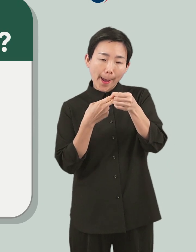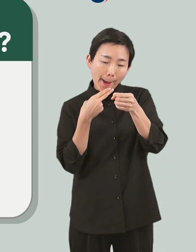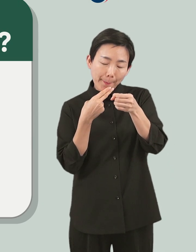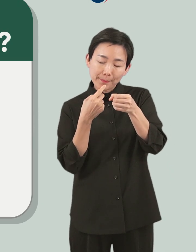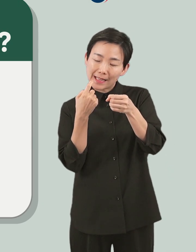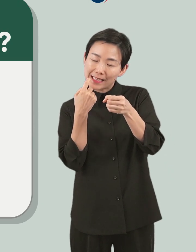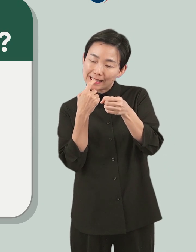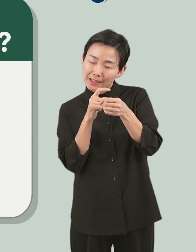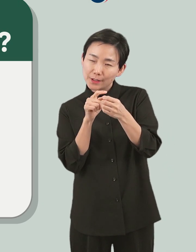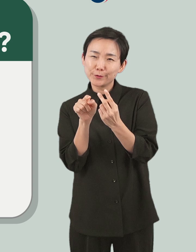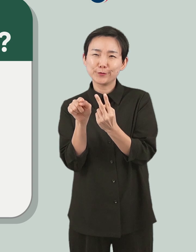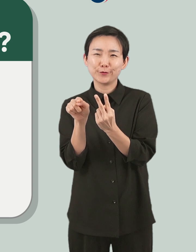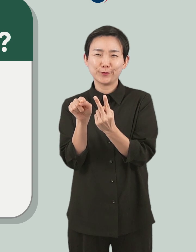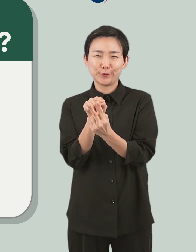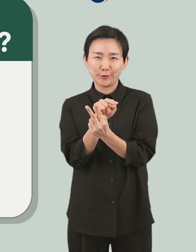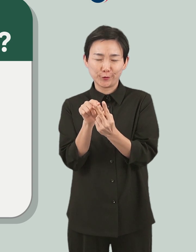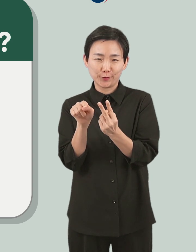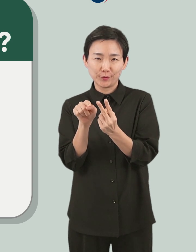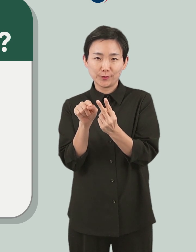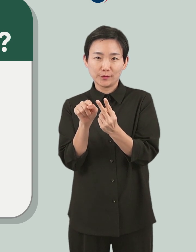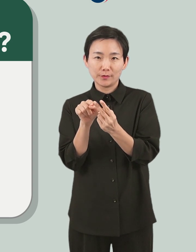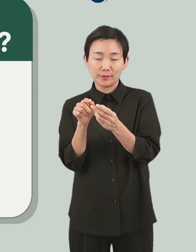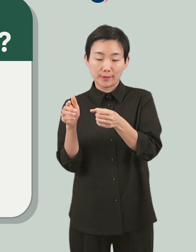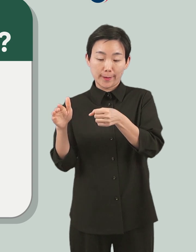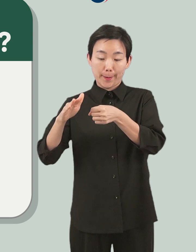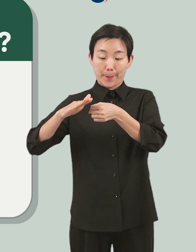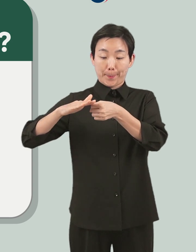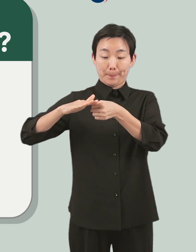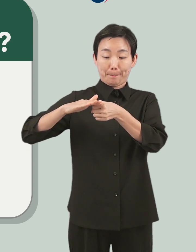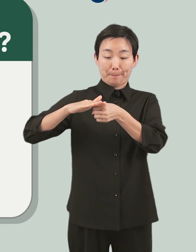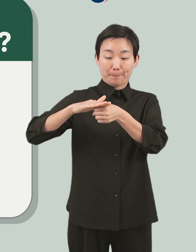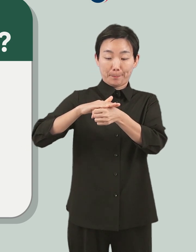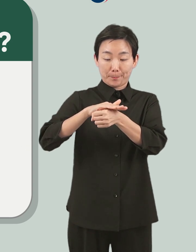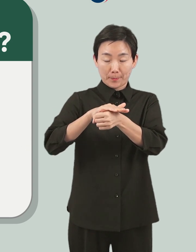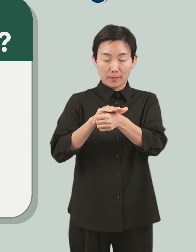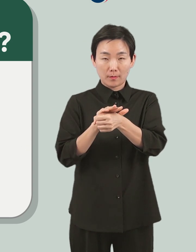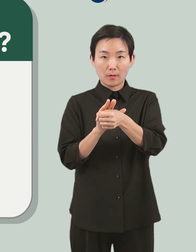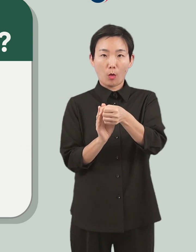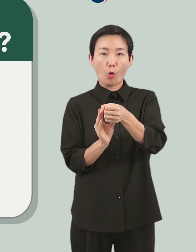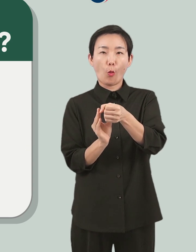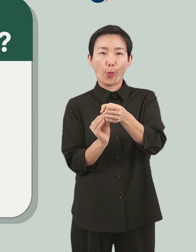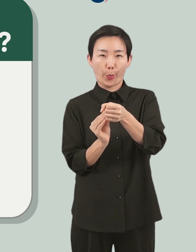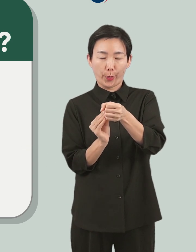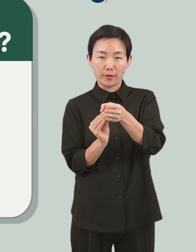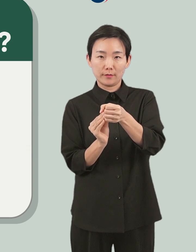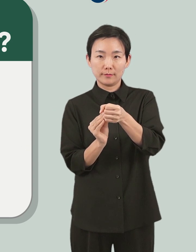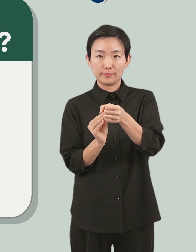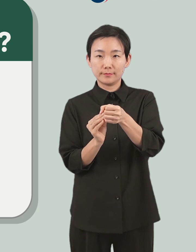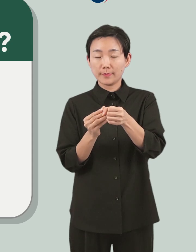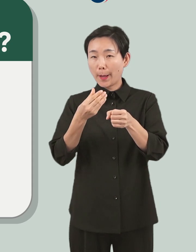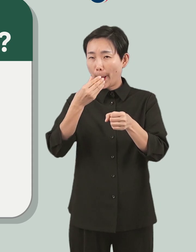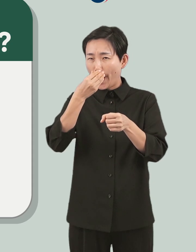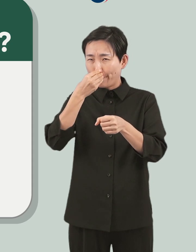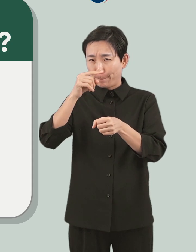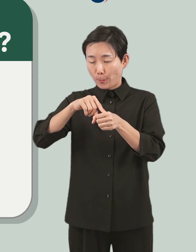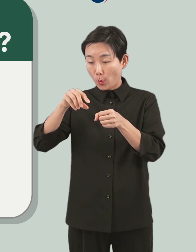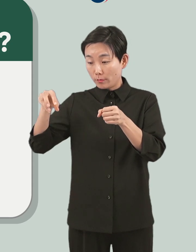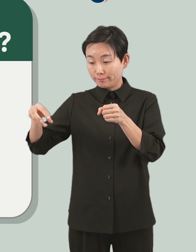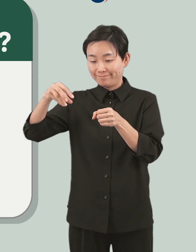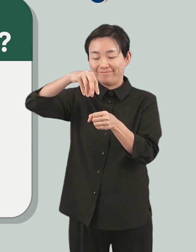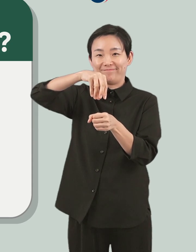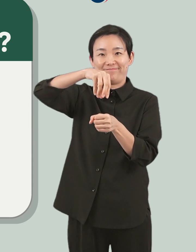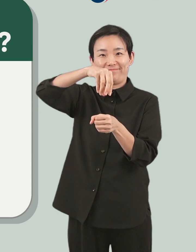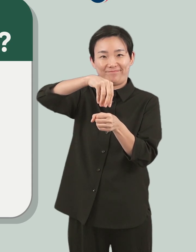씌어져 있는 플라스틱 튜브 형태입니다. 노즐캡은 백색의 필터가 들어있는 용기 마개로